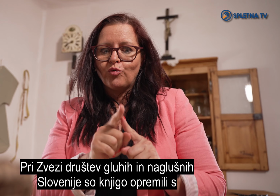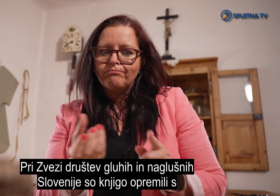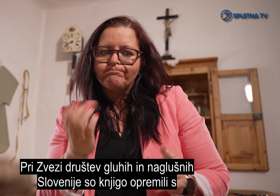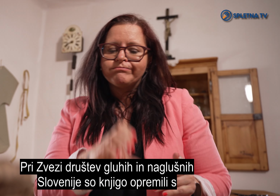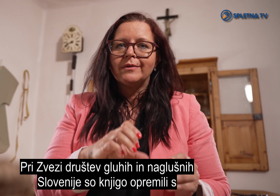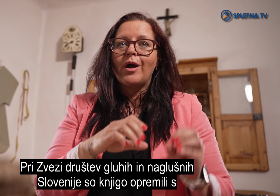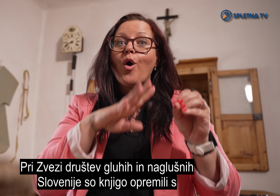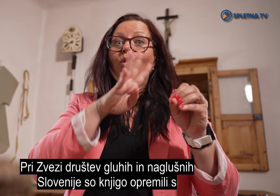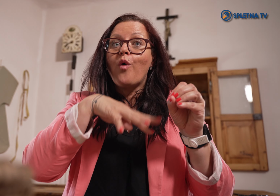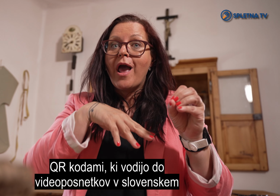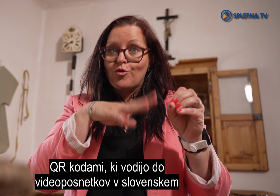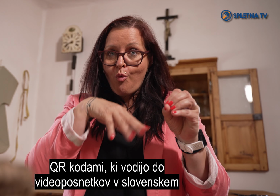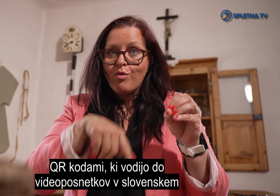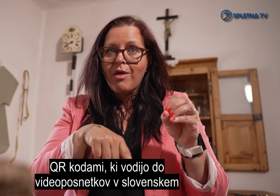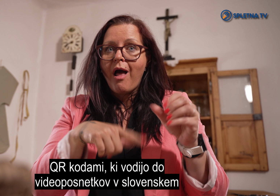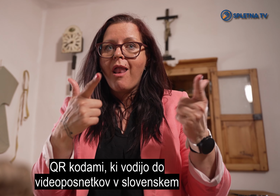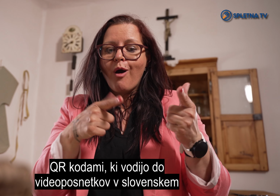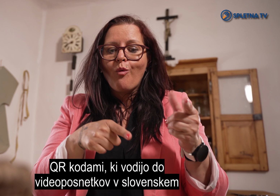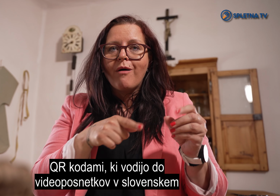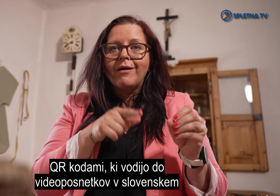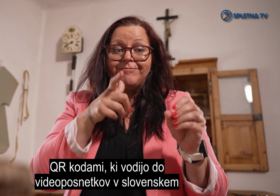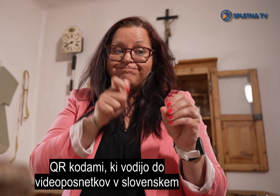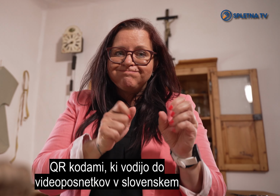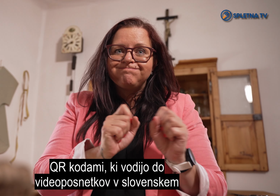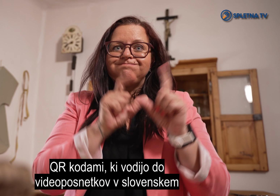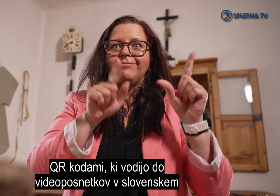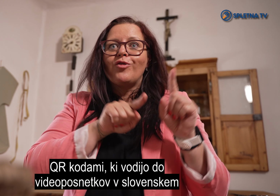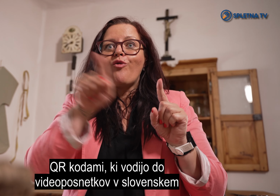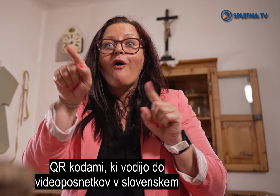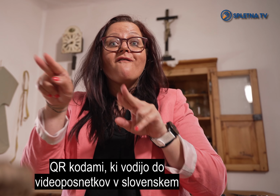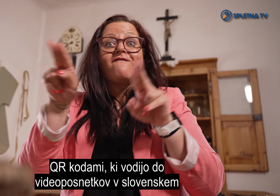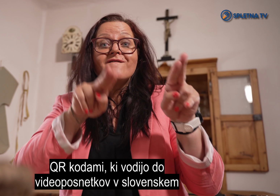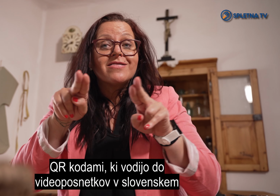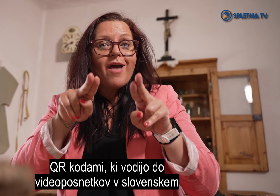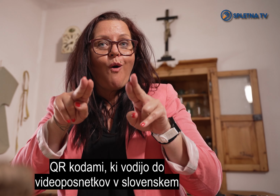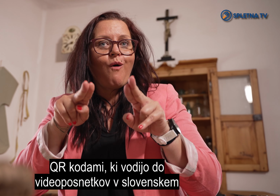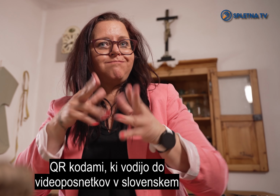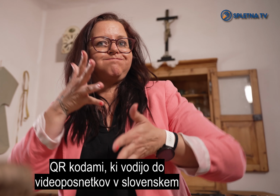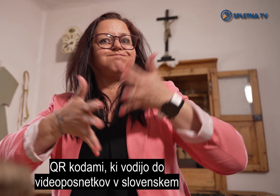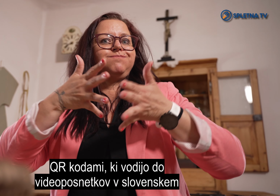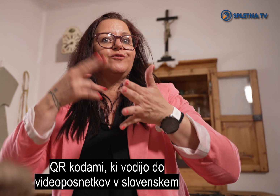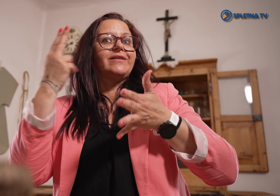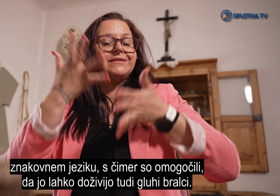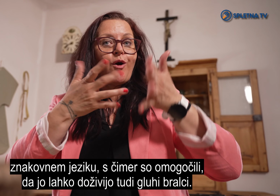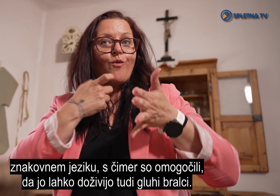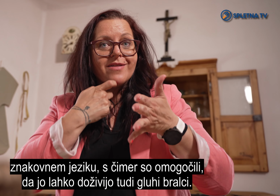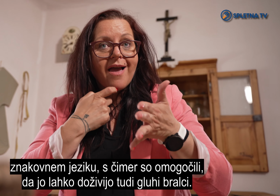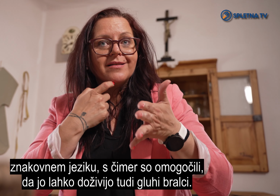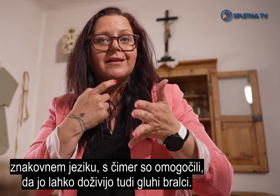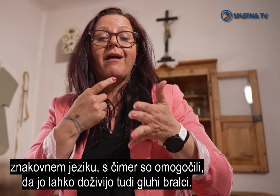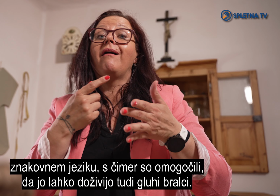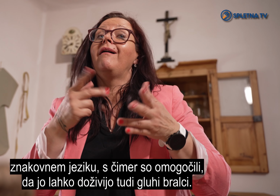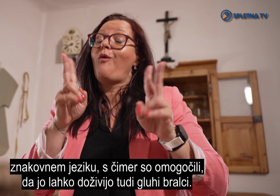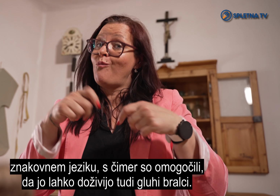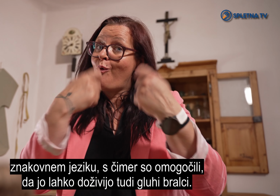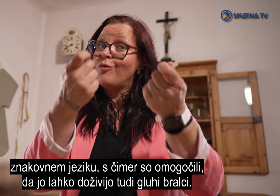knjigo opremili s QR-kodami, ki vodijo do videoposnetkov v slovenskem znakovnem jeziku, s čimer so omogočili, da